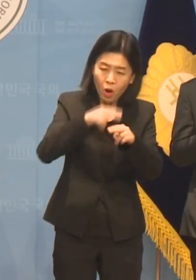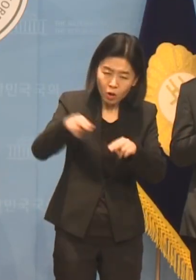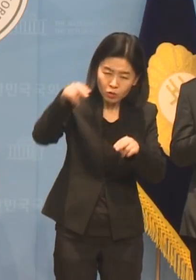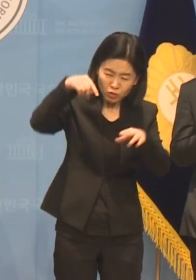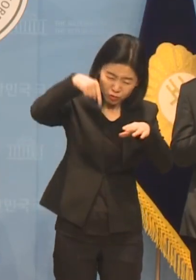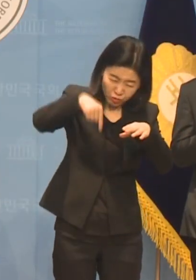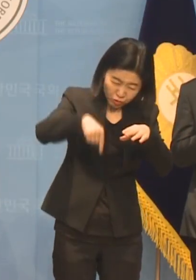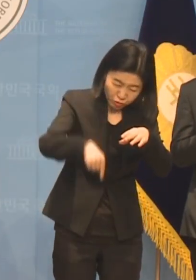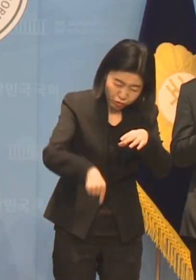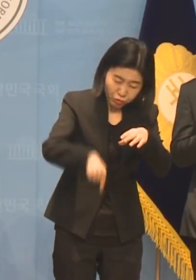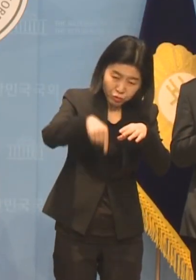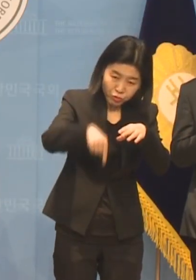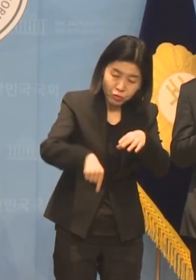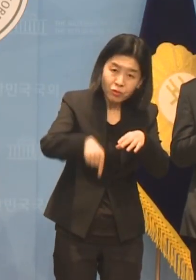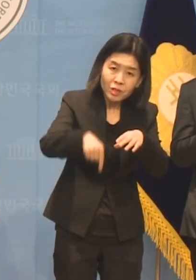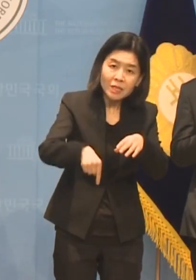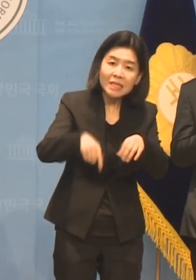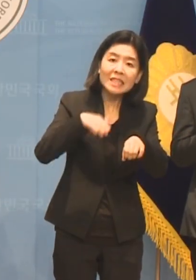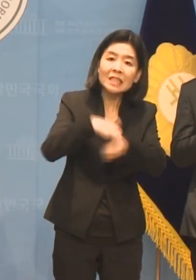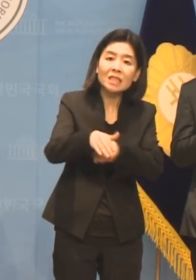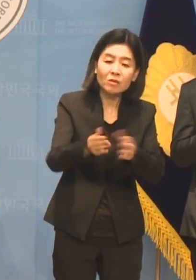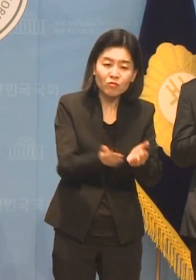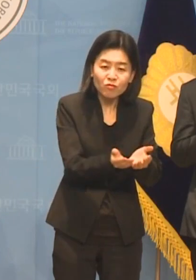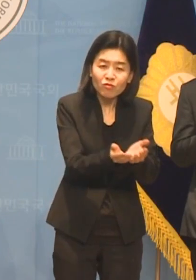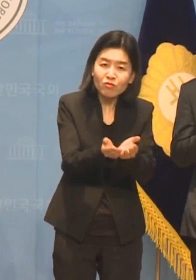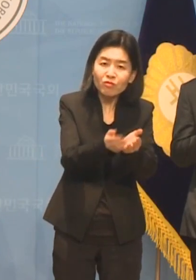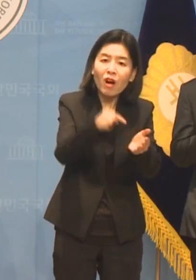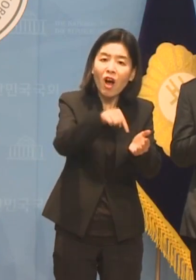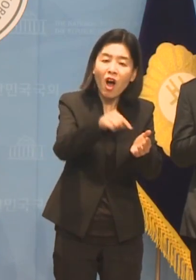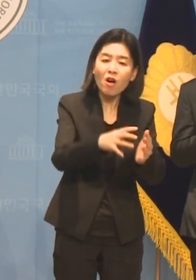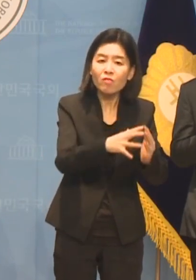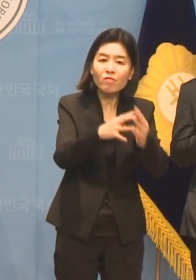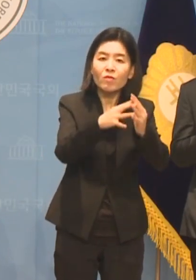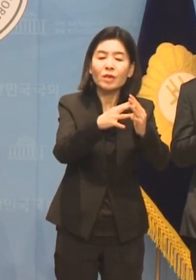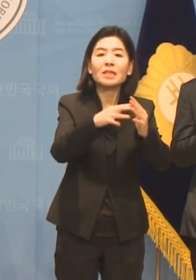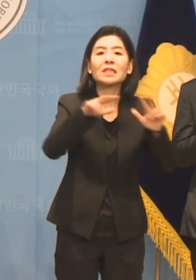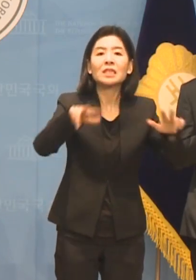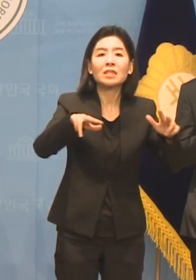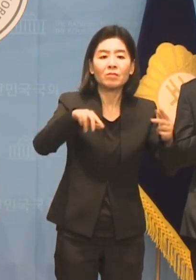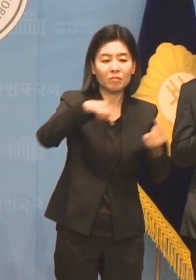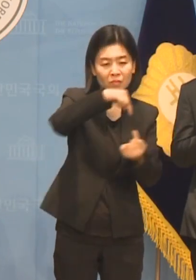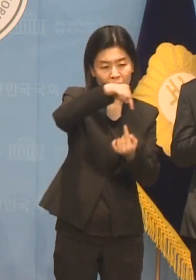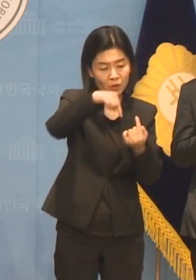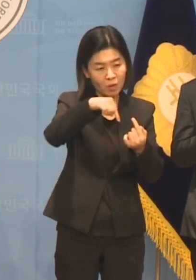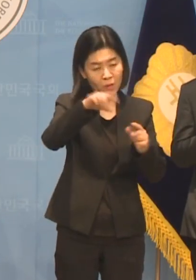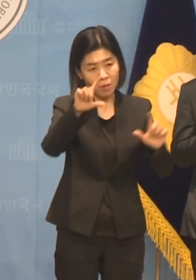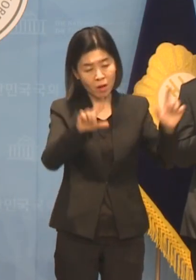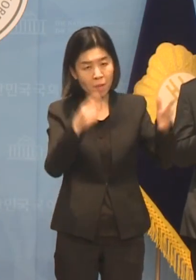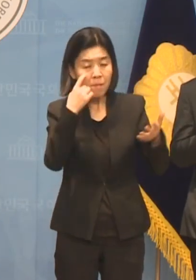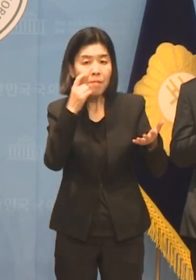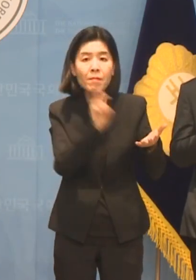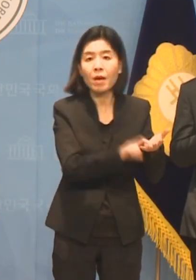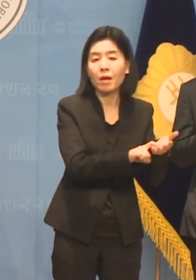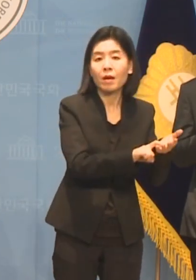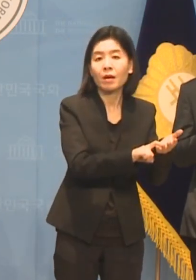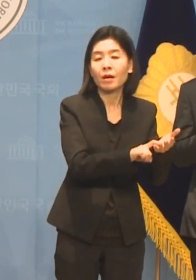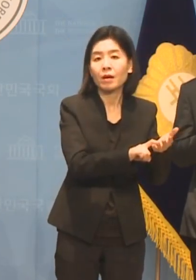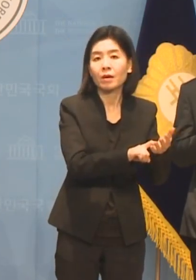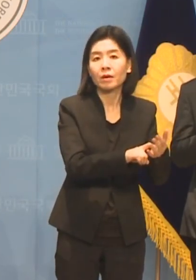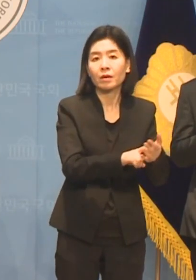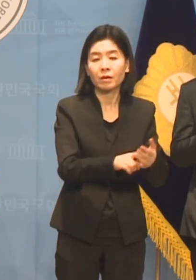고정 구조물까지 설치해 운용 중인 것으로 최근 확인이 됐습니다. 중국은